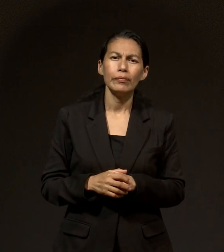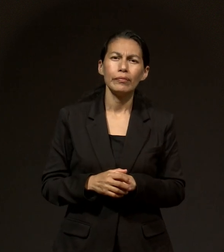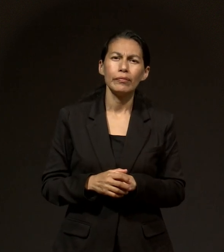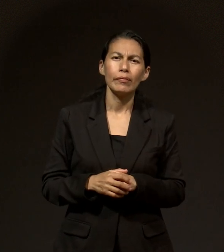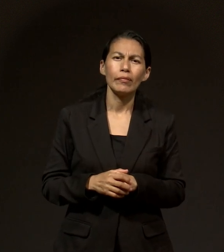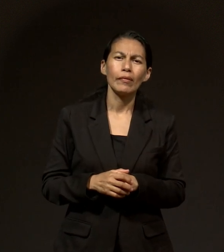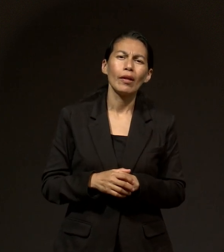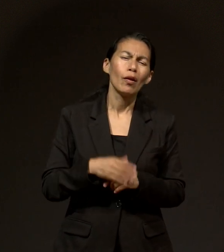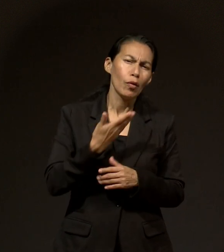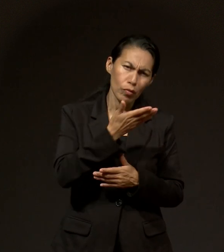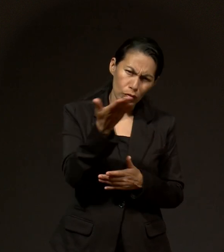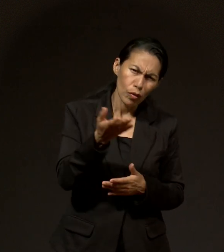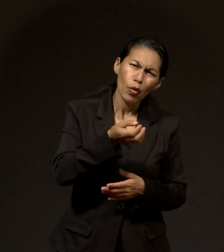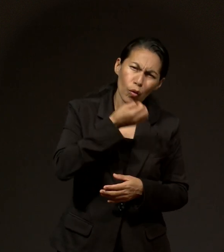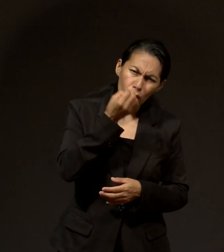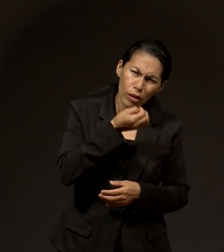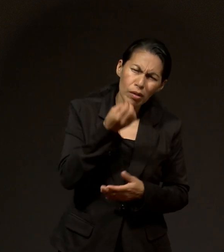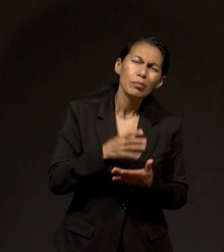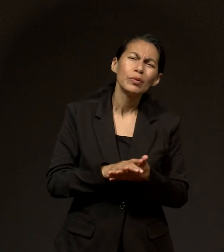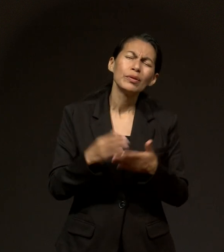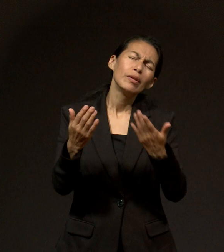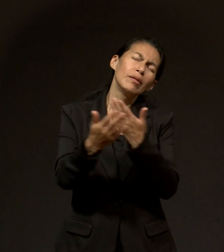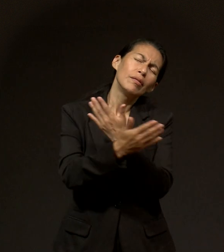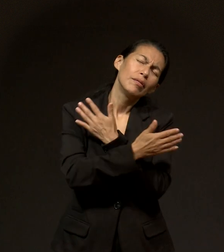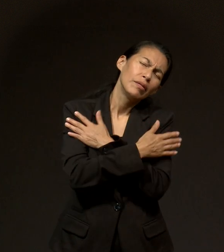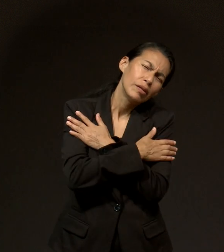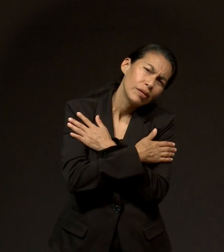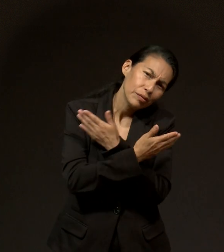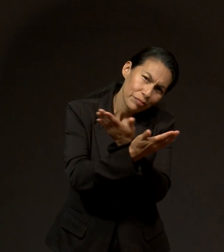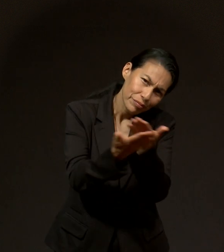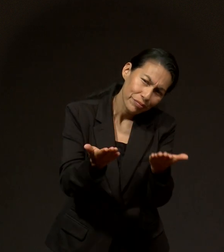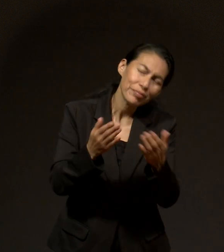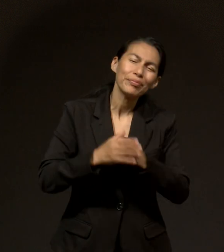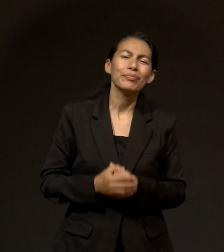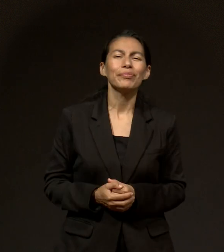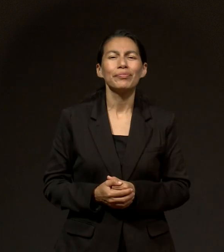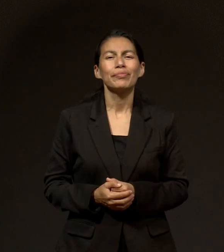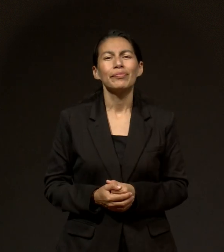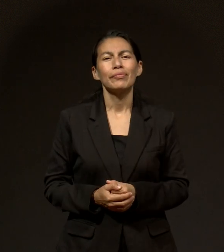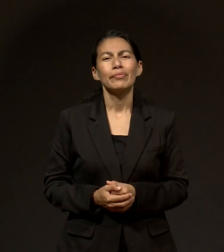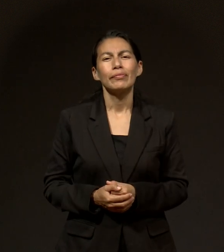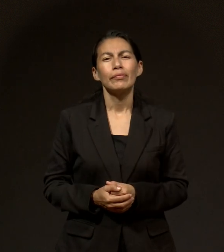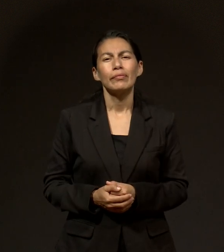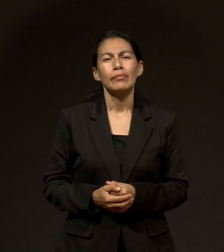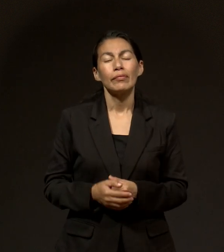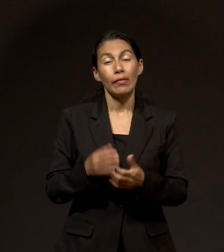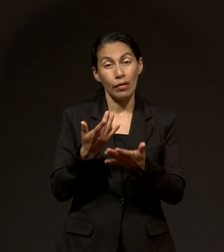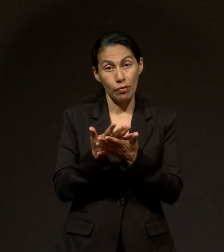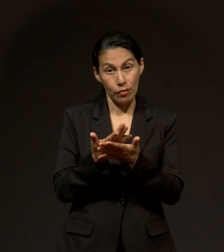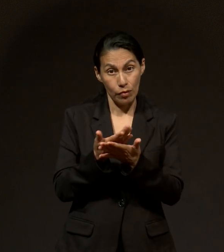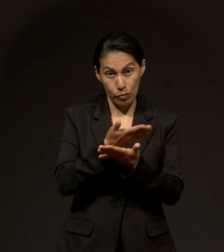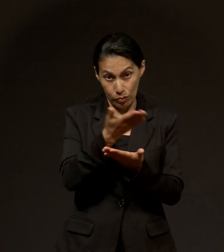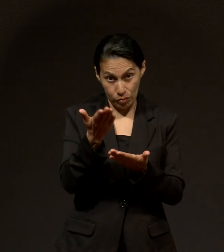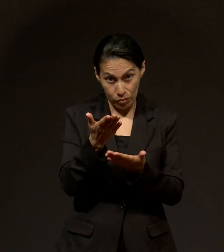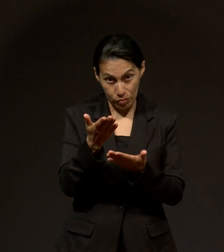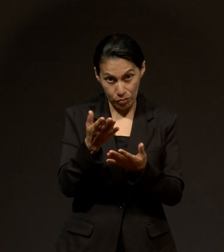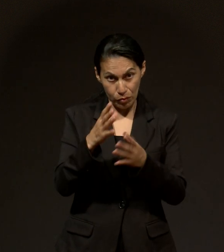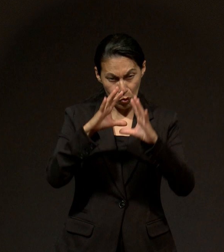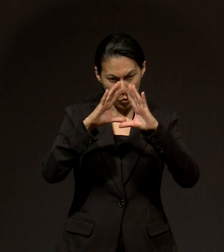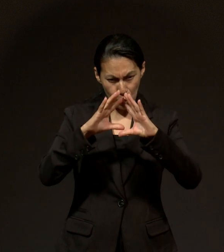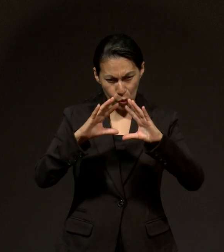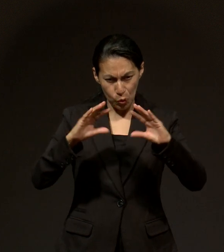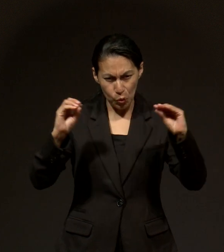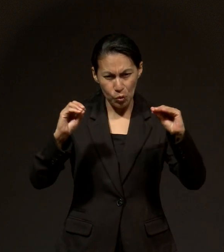un cordial saludo a él Un abrazo Esperamos en el Señor que pueda